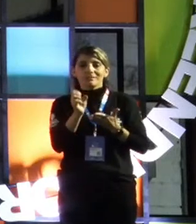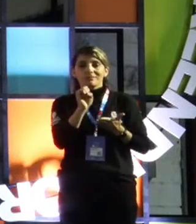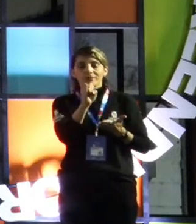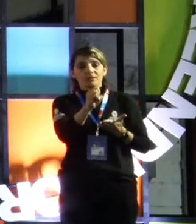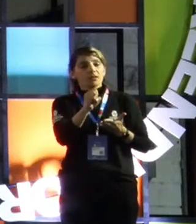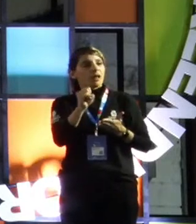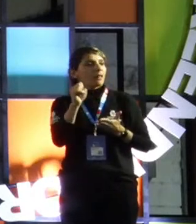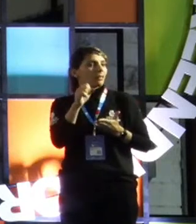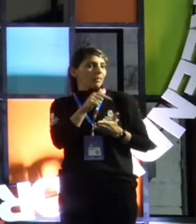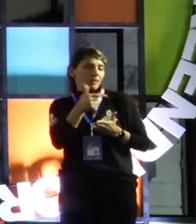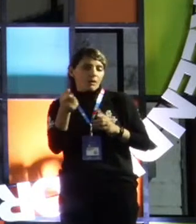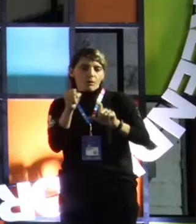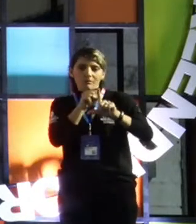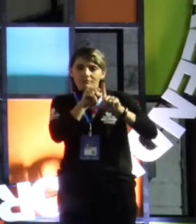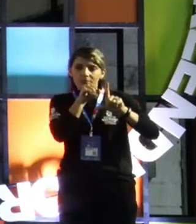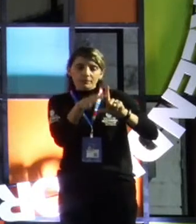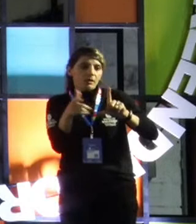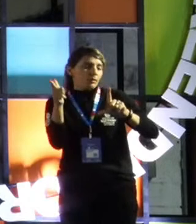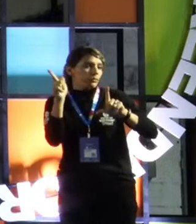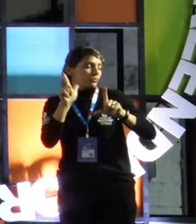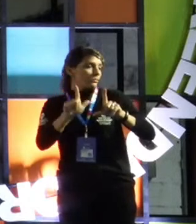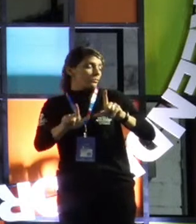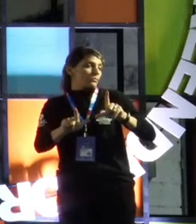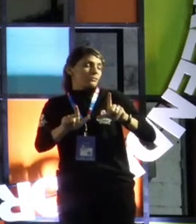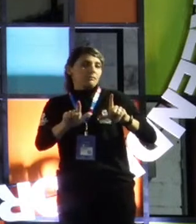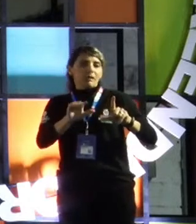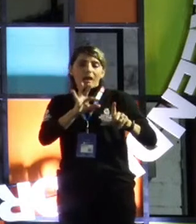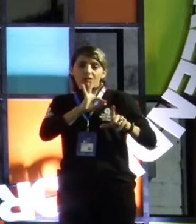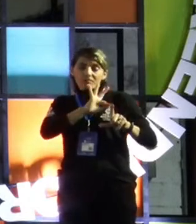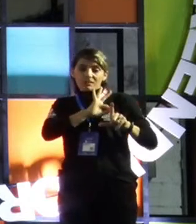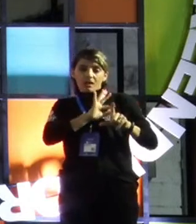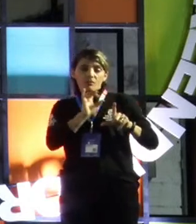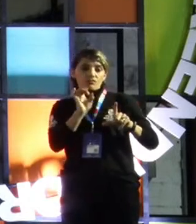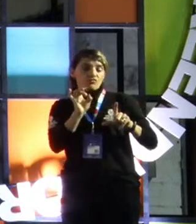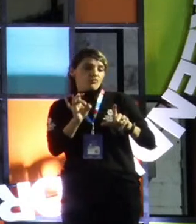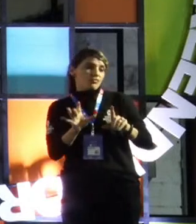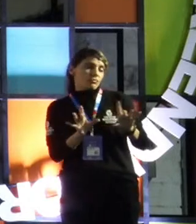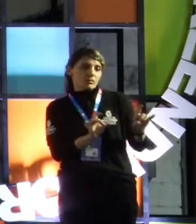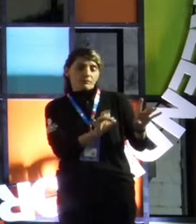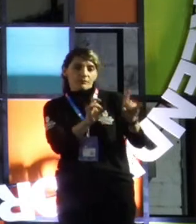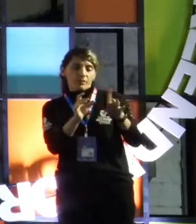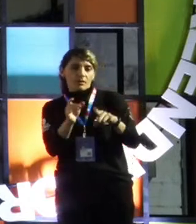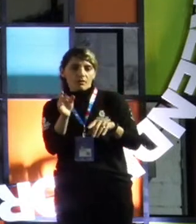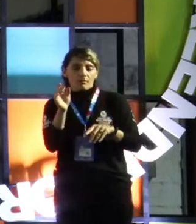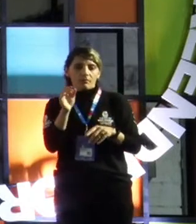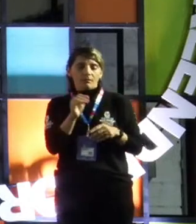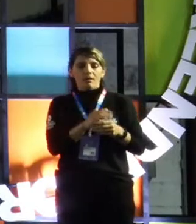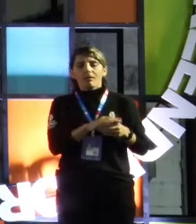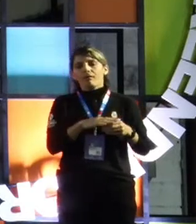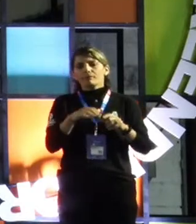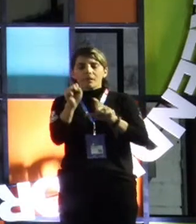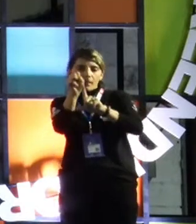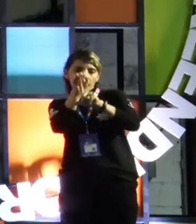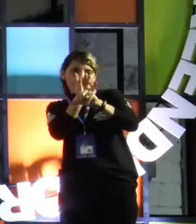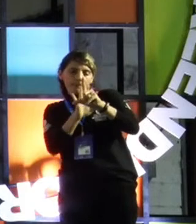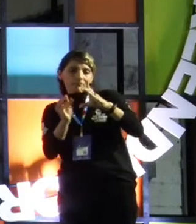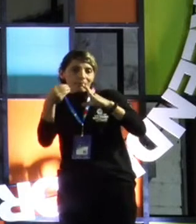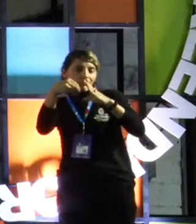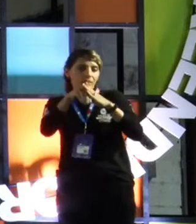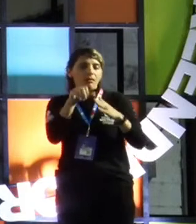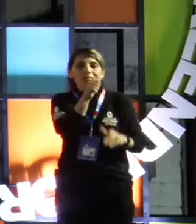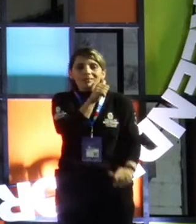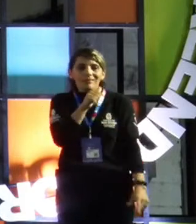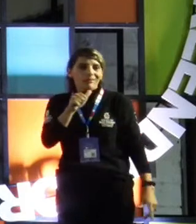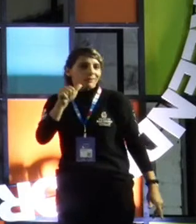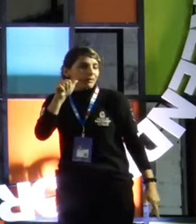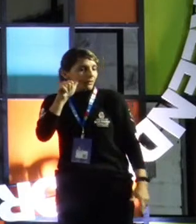é um influenciador digital que consegue viver só da sua monetização, vá na Amazon, pega um monte de produtinho barato.